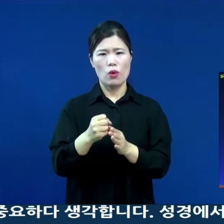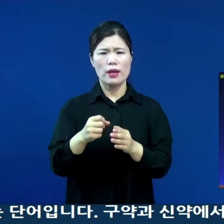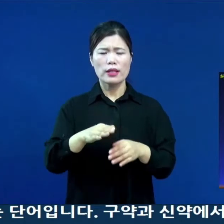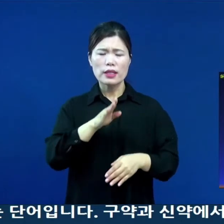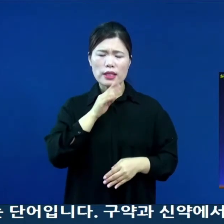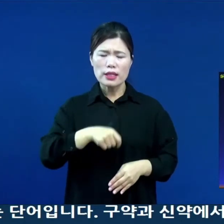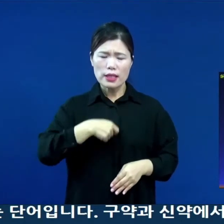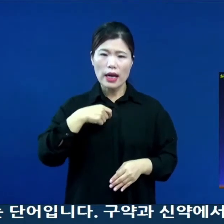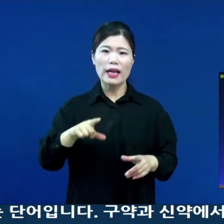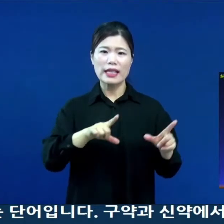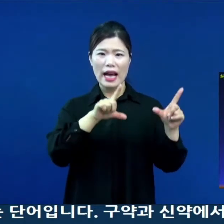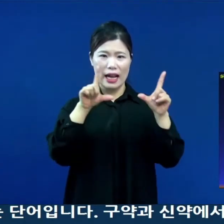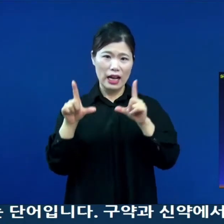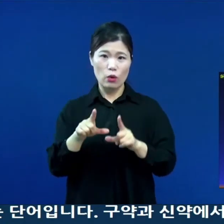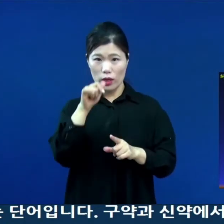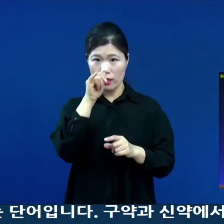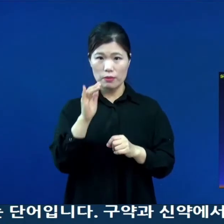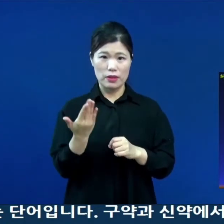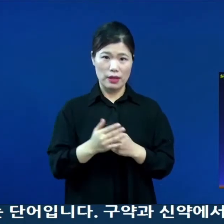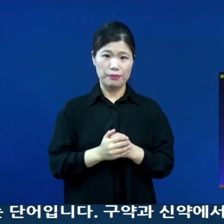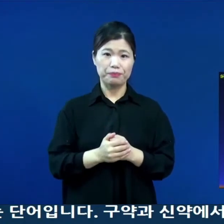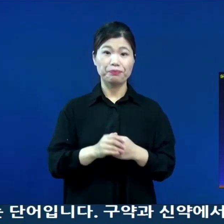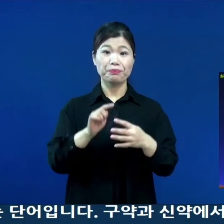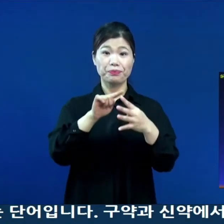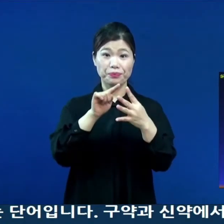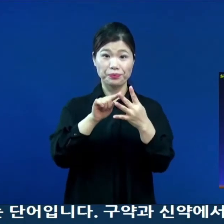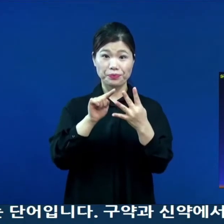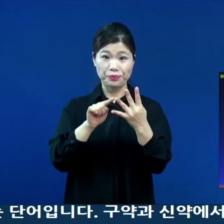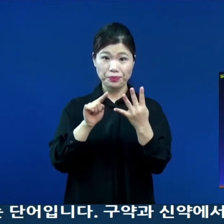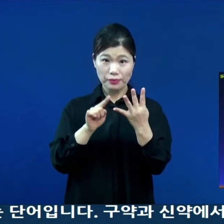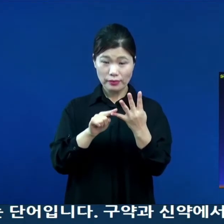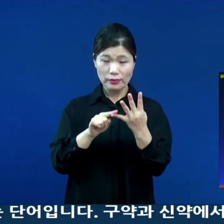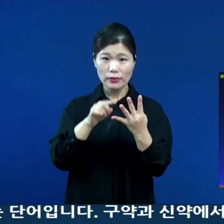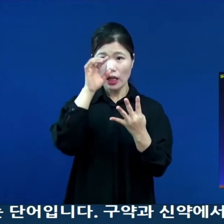동행. 이 네 가지 요소 중에 저는 고백이